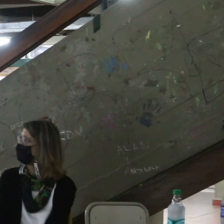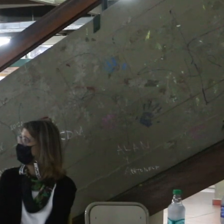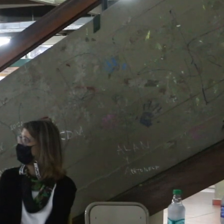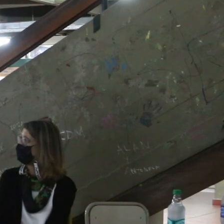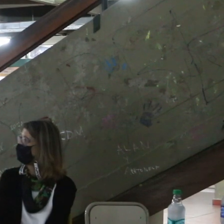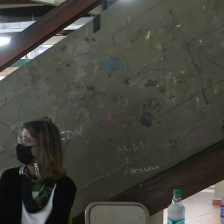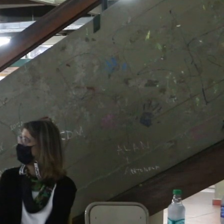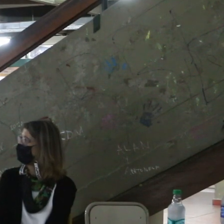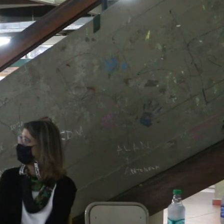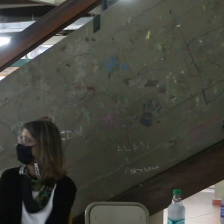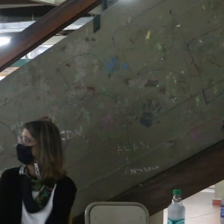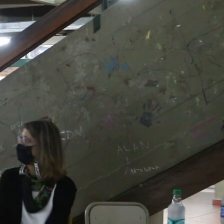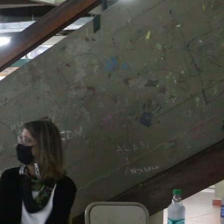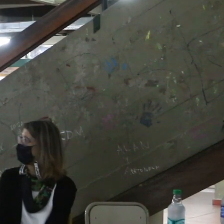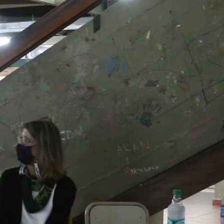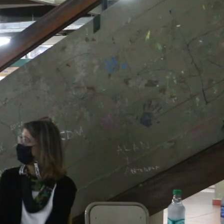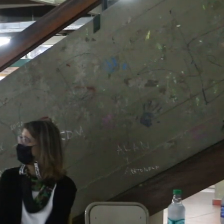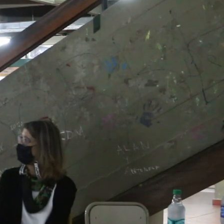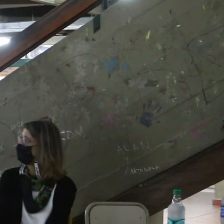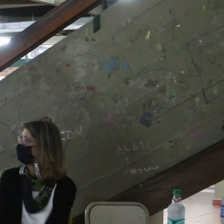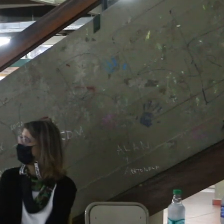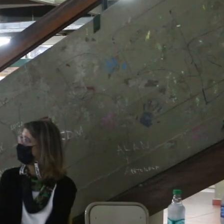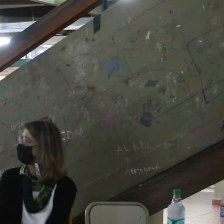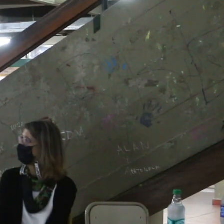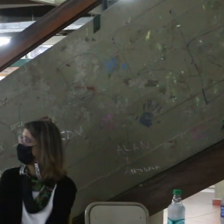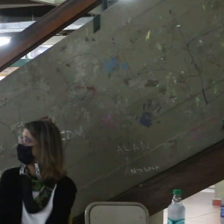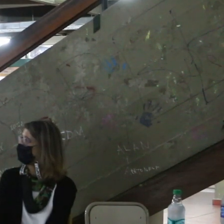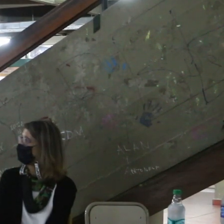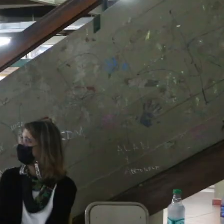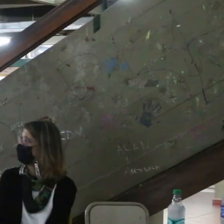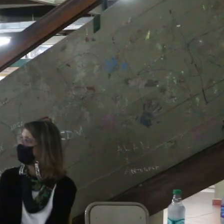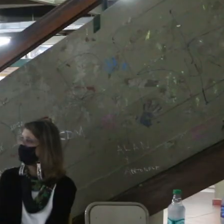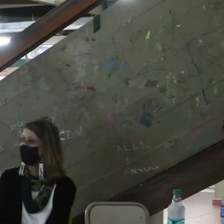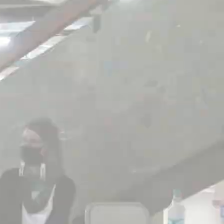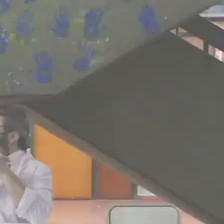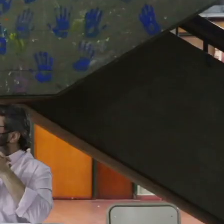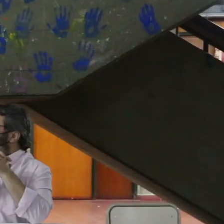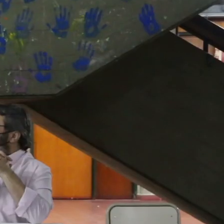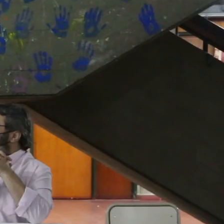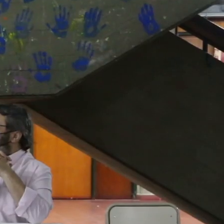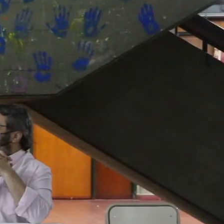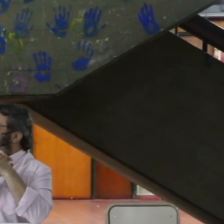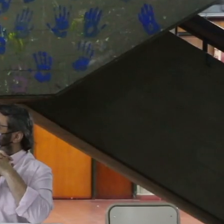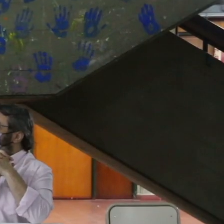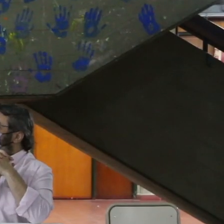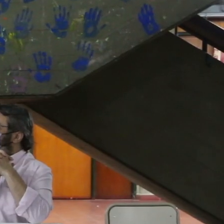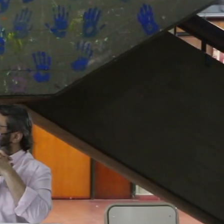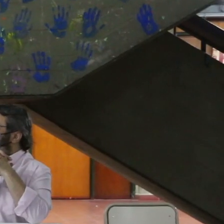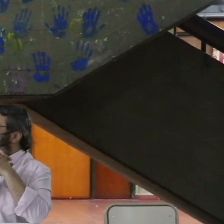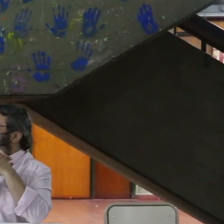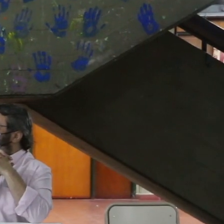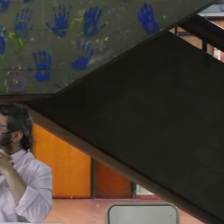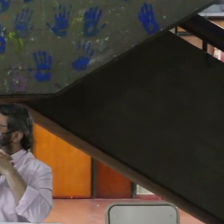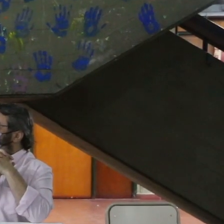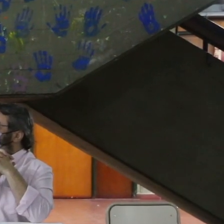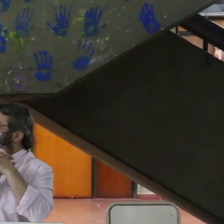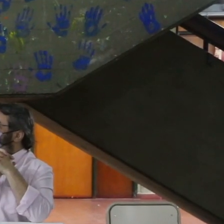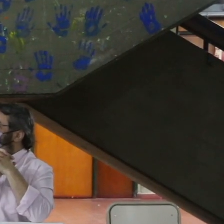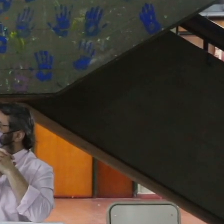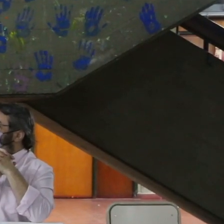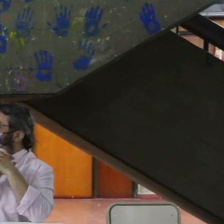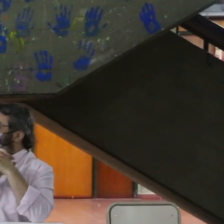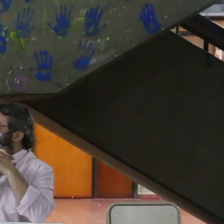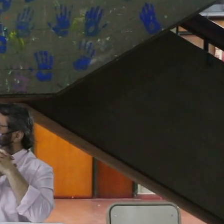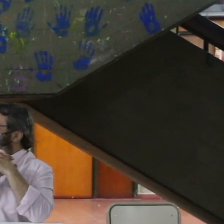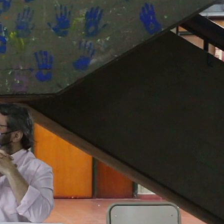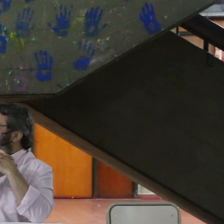Alejandra, para acompañarnos y ayudarnos a pensar. Así que muchas gracias. Y agradecemos también la secundaria, porque esta es una unidad